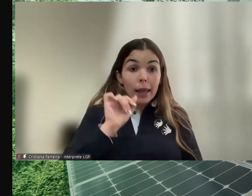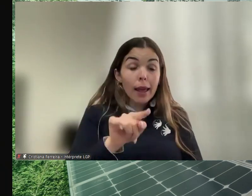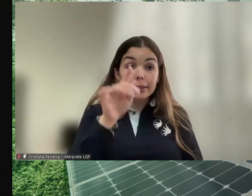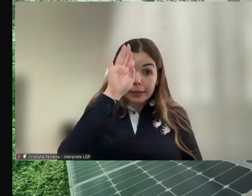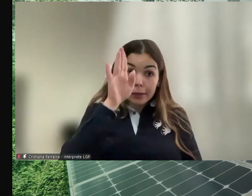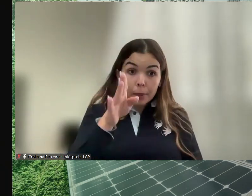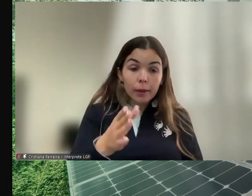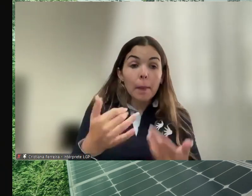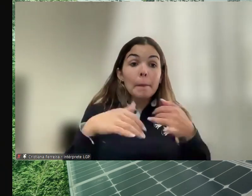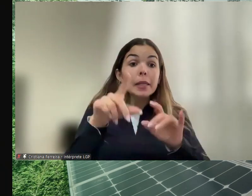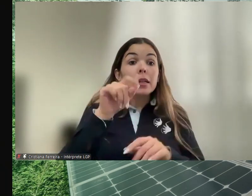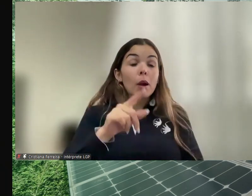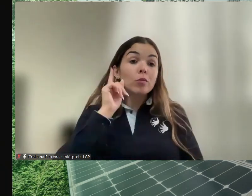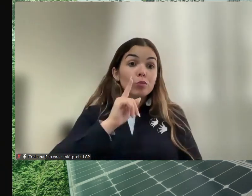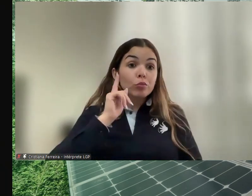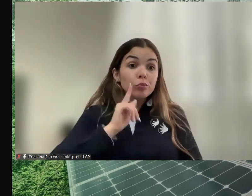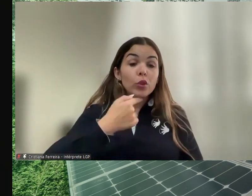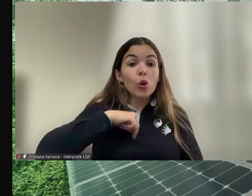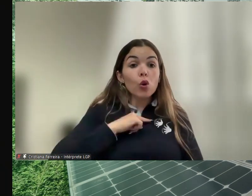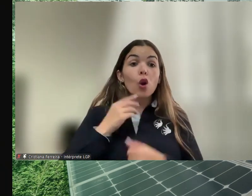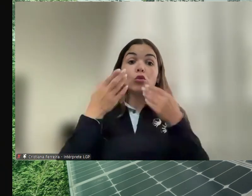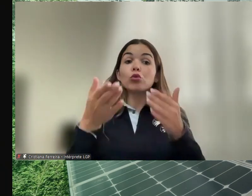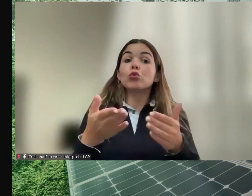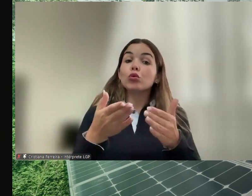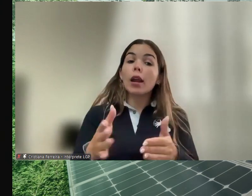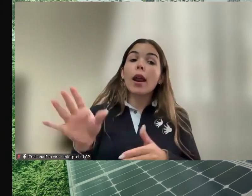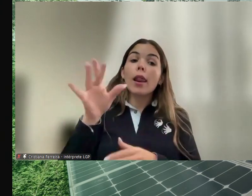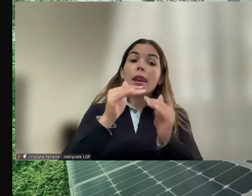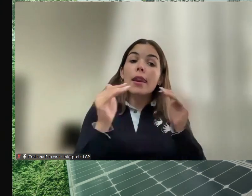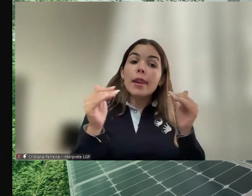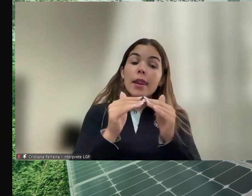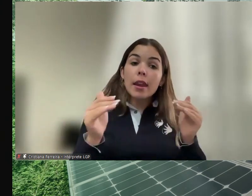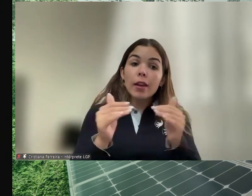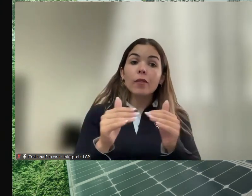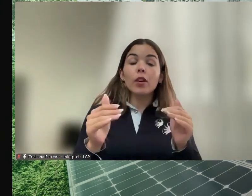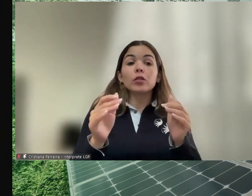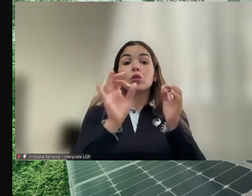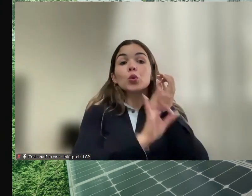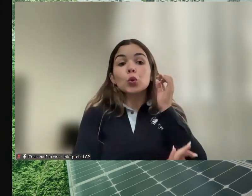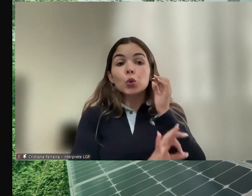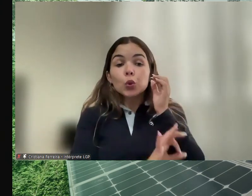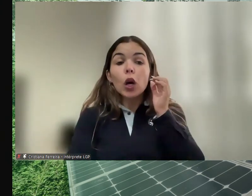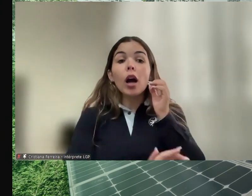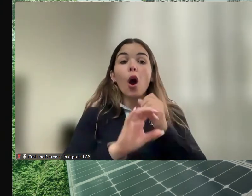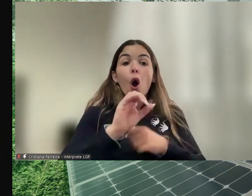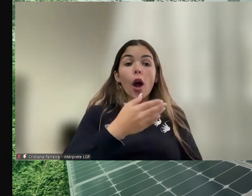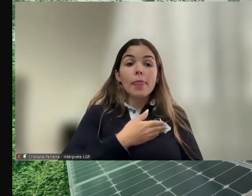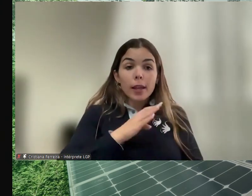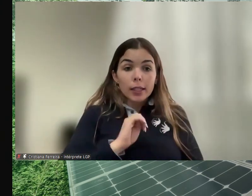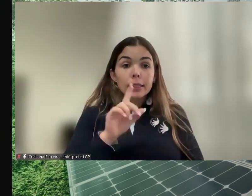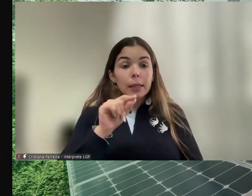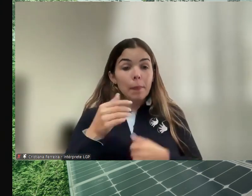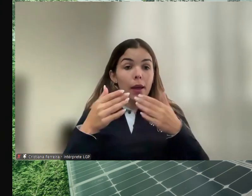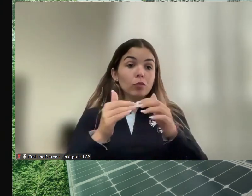importante que podemos contribuir ao nível municipal, a nível dos ODS municipais, que podemos contribuir também a